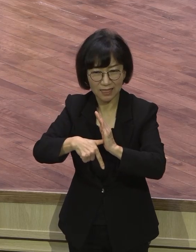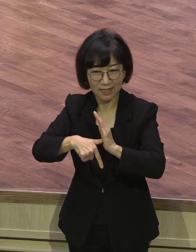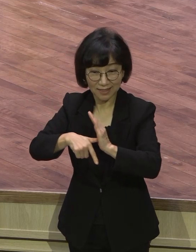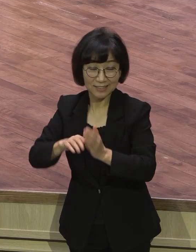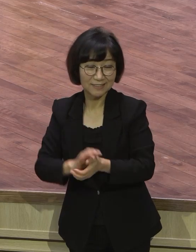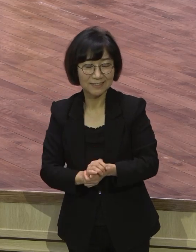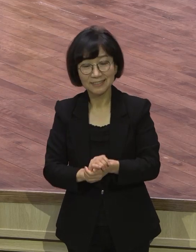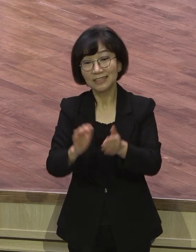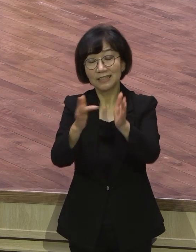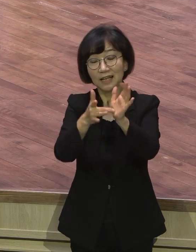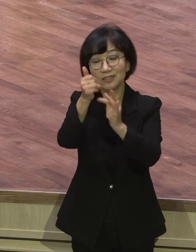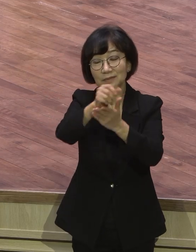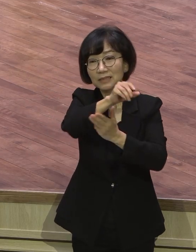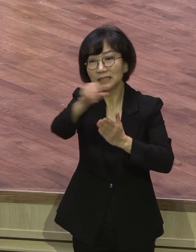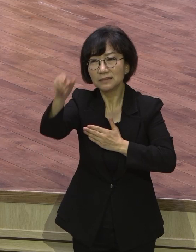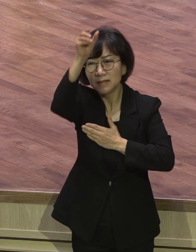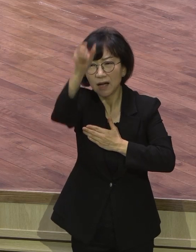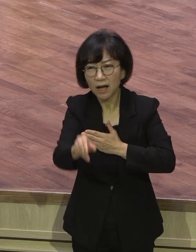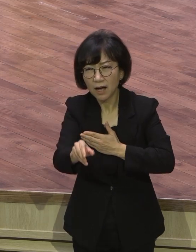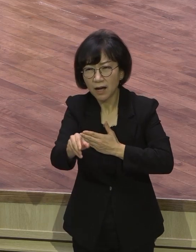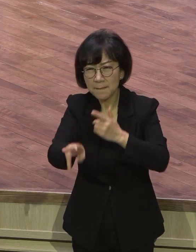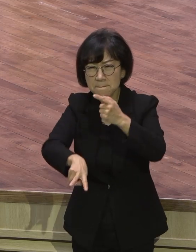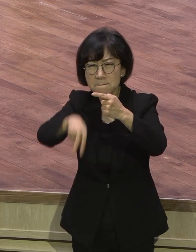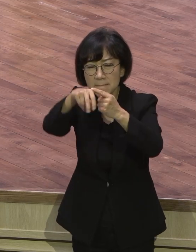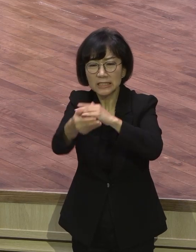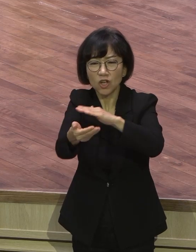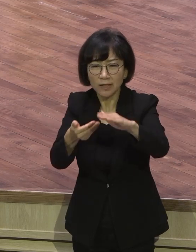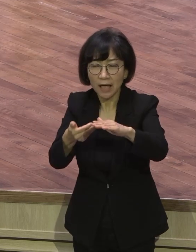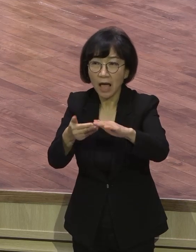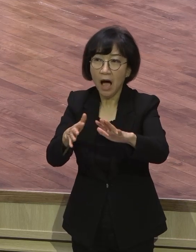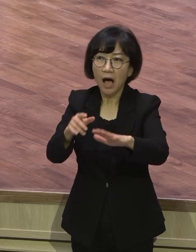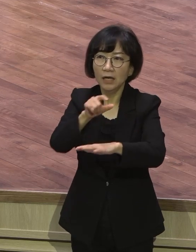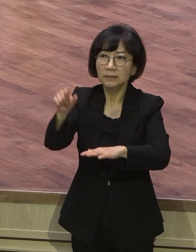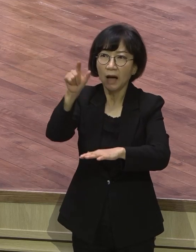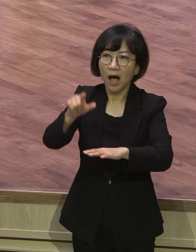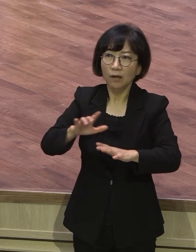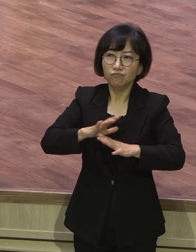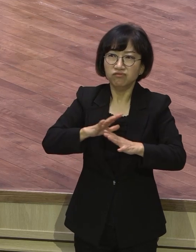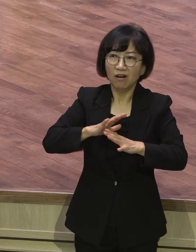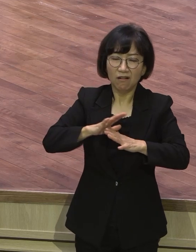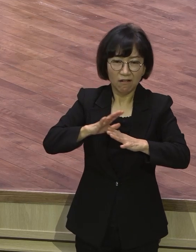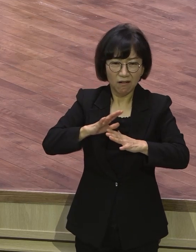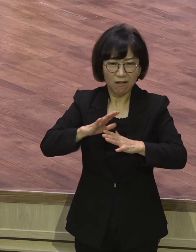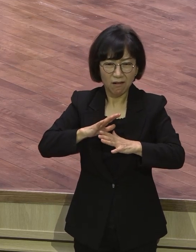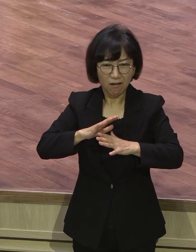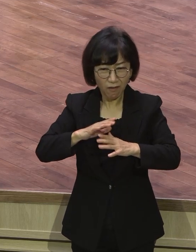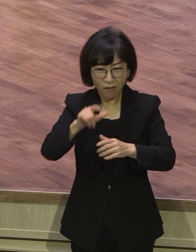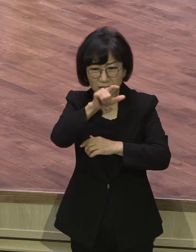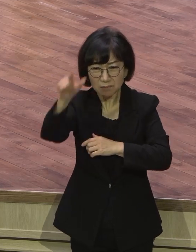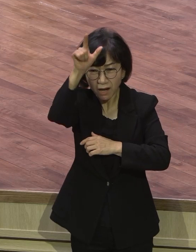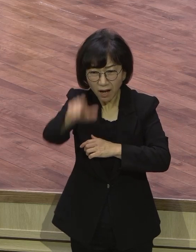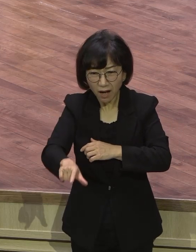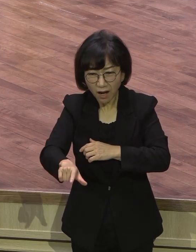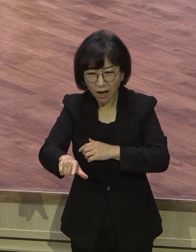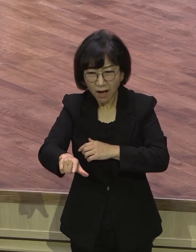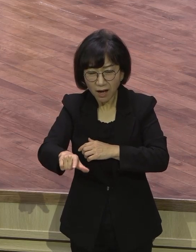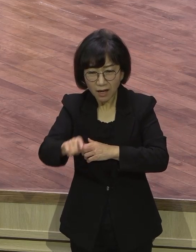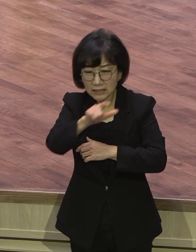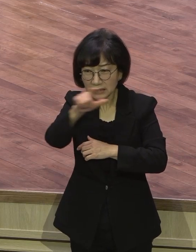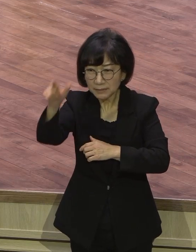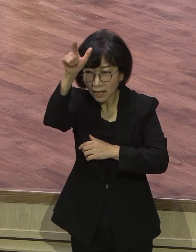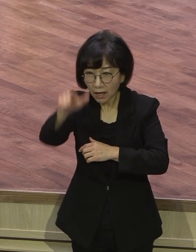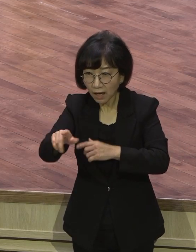그 고통이 얼마나 극심하신지 우리가 알고 있습니다. 예수님 알고 십자가 주인한 것이 그 당시 삶에서